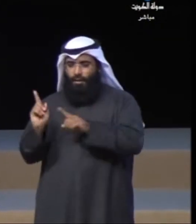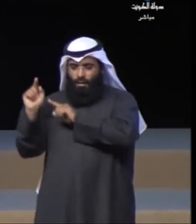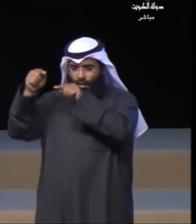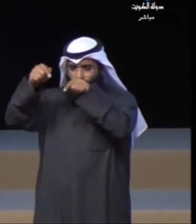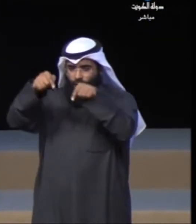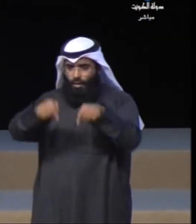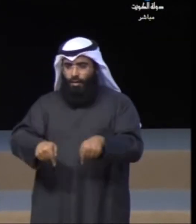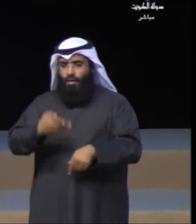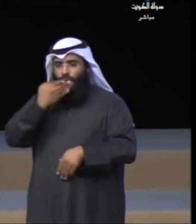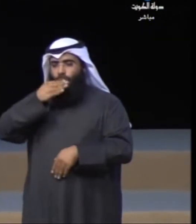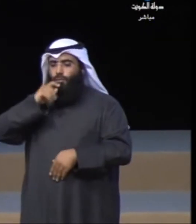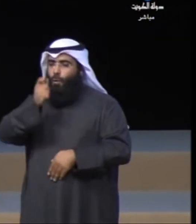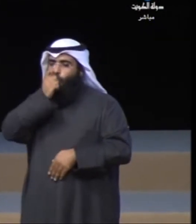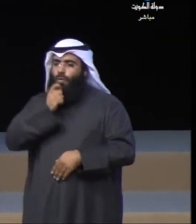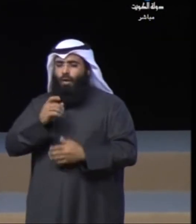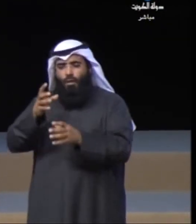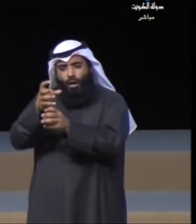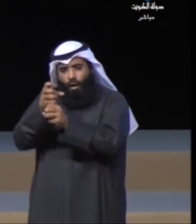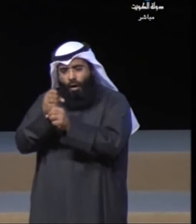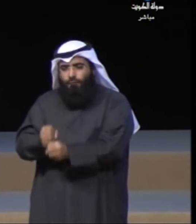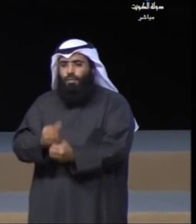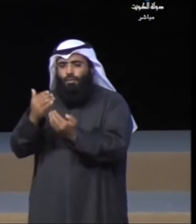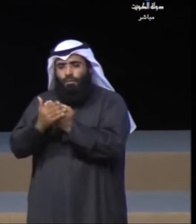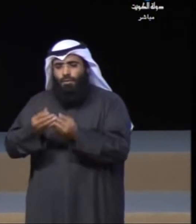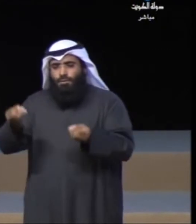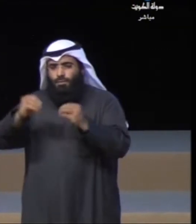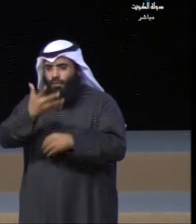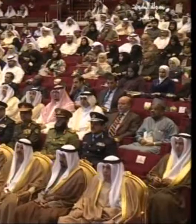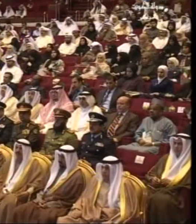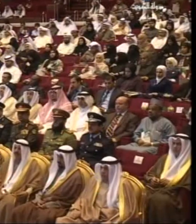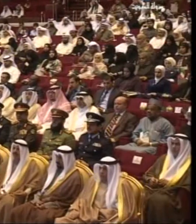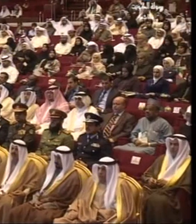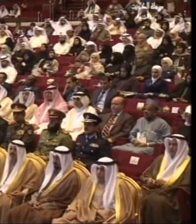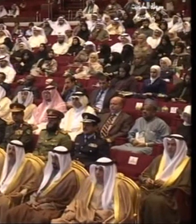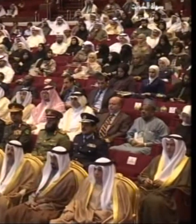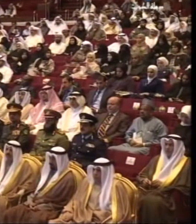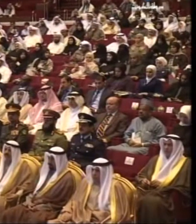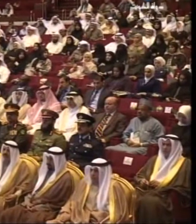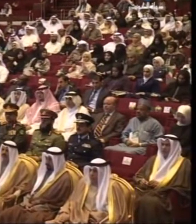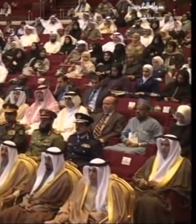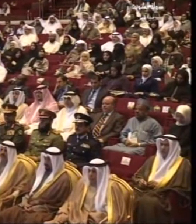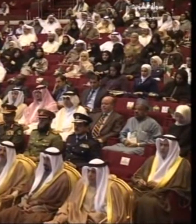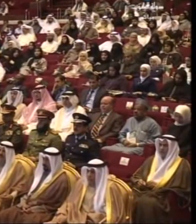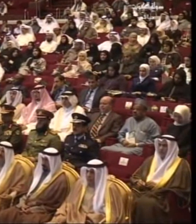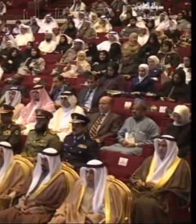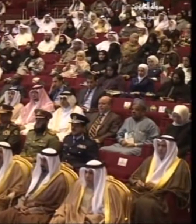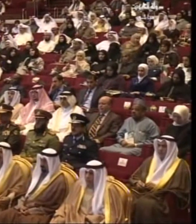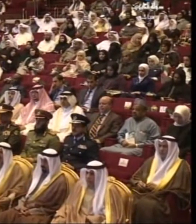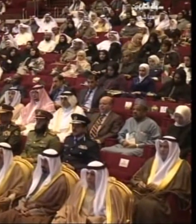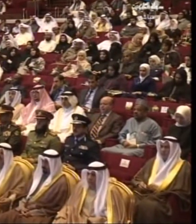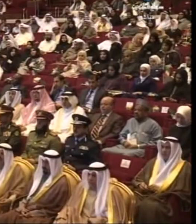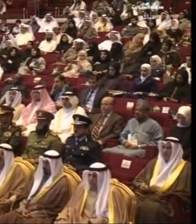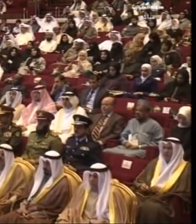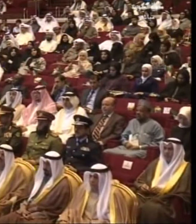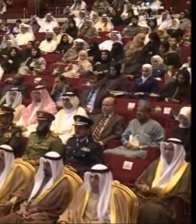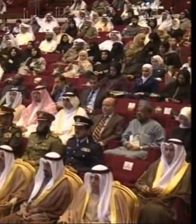هذا برعاية كتاب الله وحفظ كتابه الأبرار، وهم أبنائكم وأحفادكم حفظ كتاب الله عز